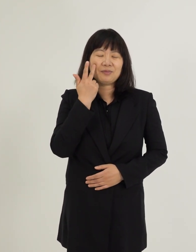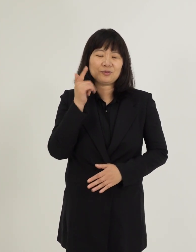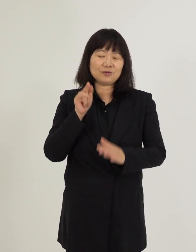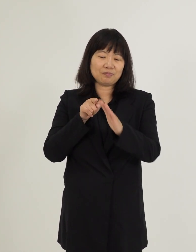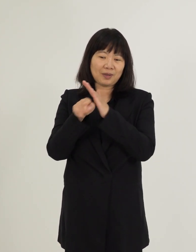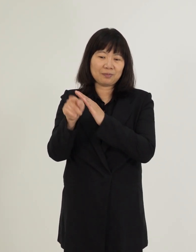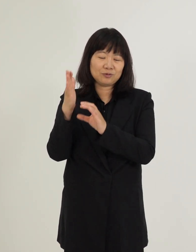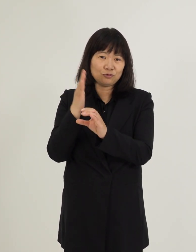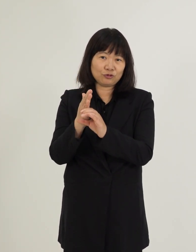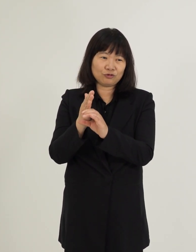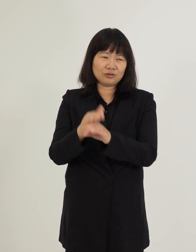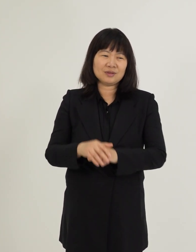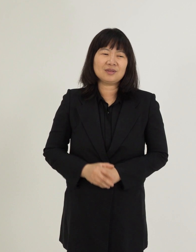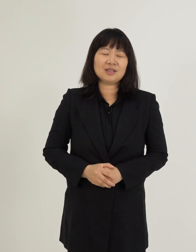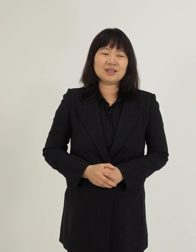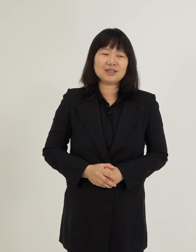중에